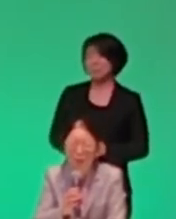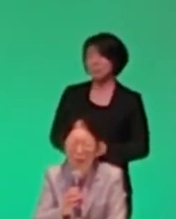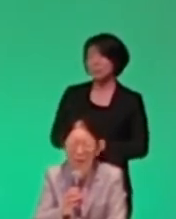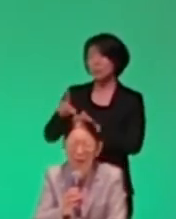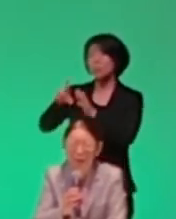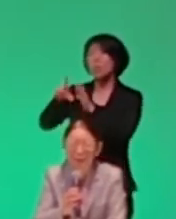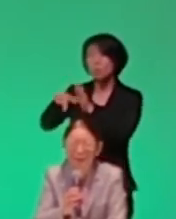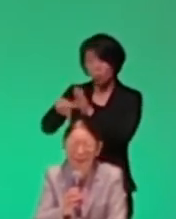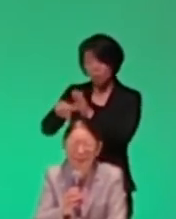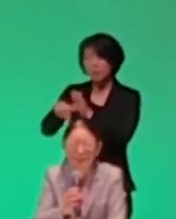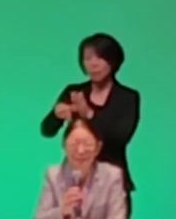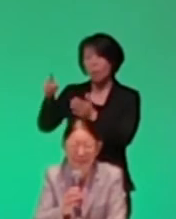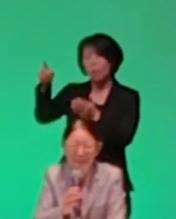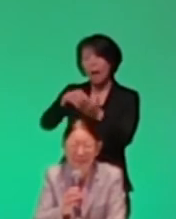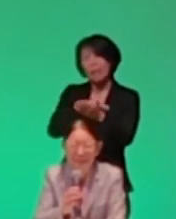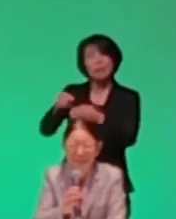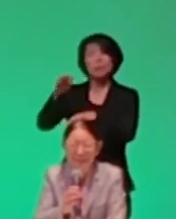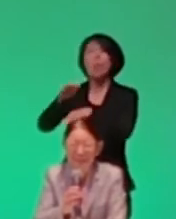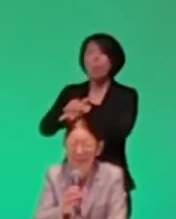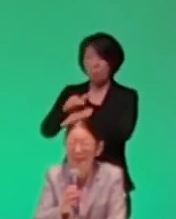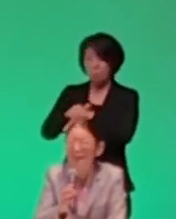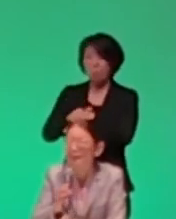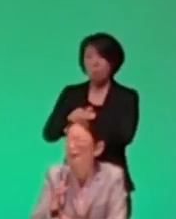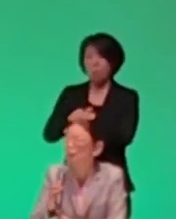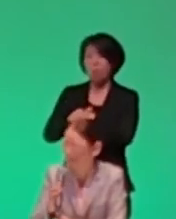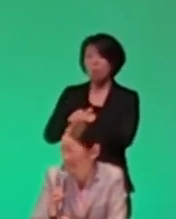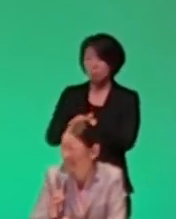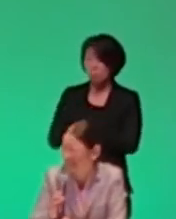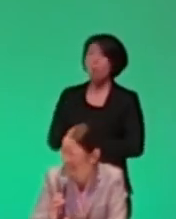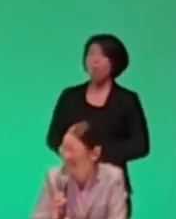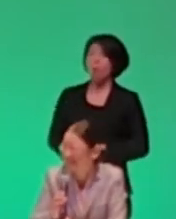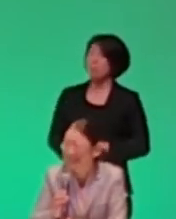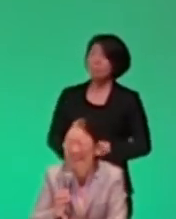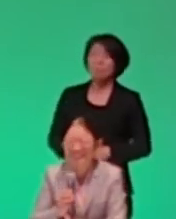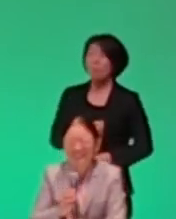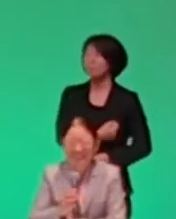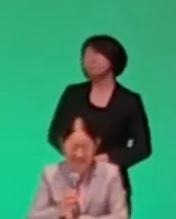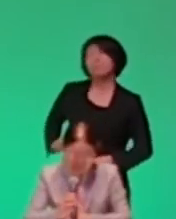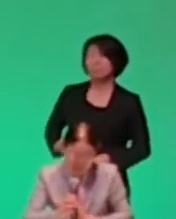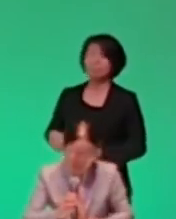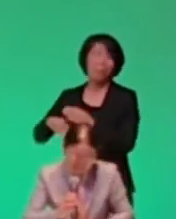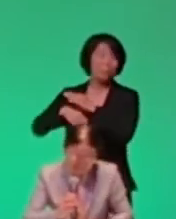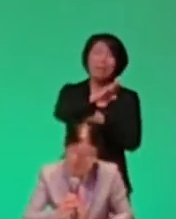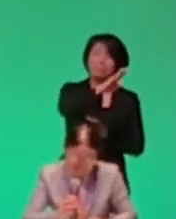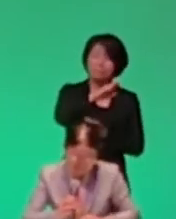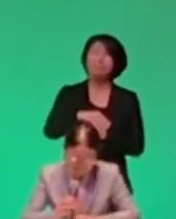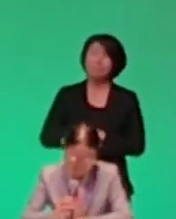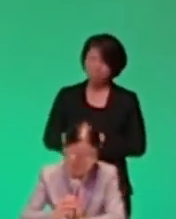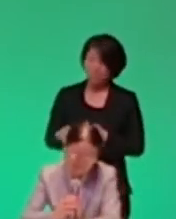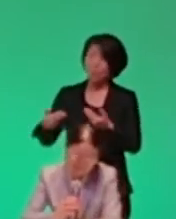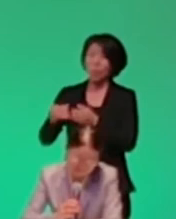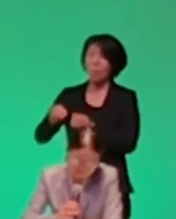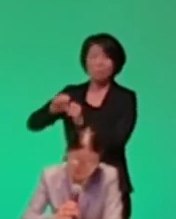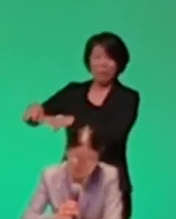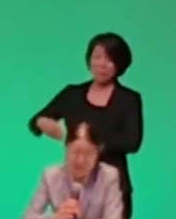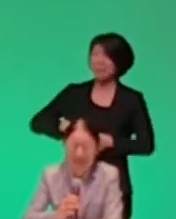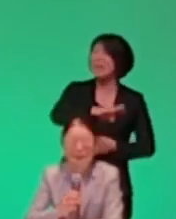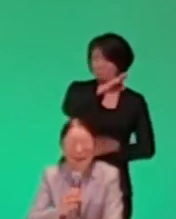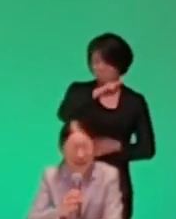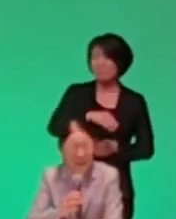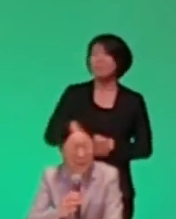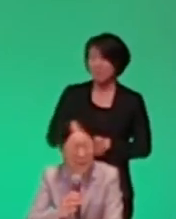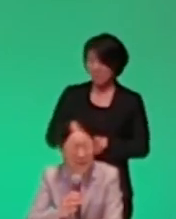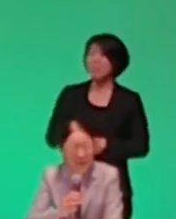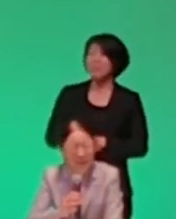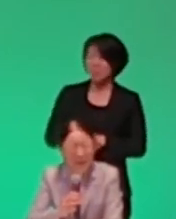その時の解決策はですね、開き直るでした。で開き直ったらなんとかうまくいってや